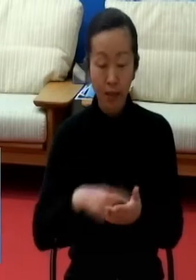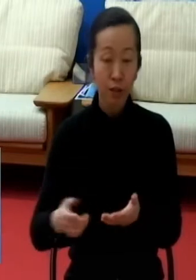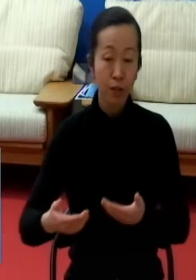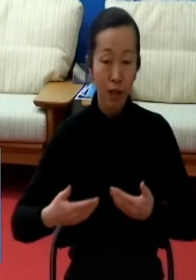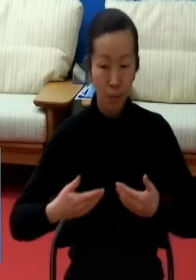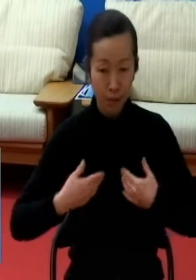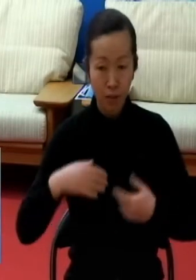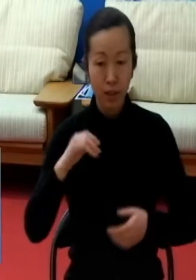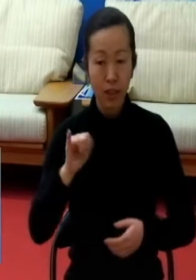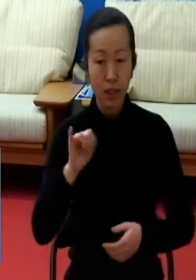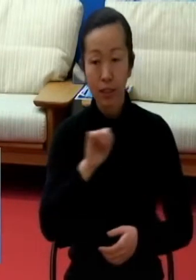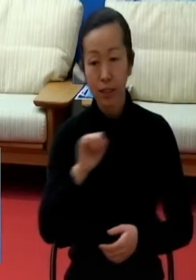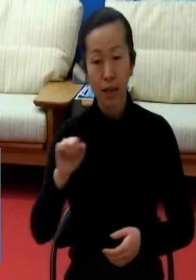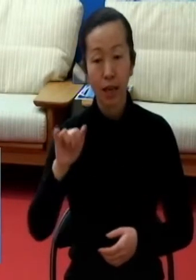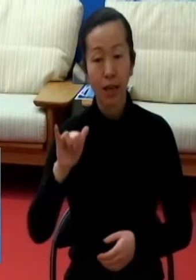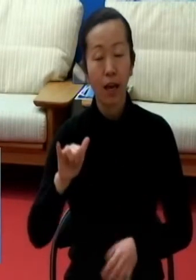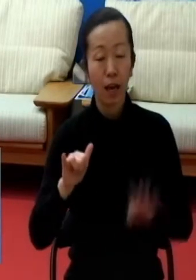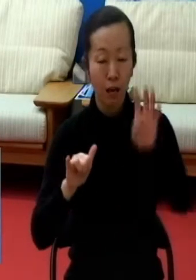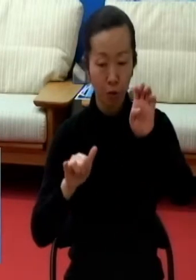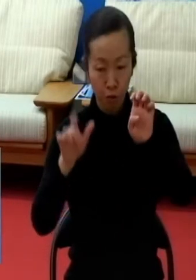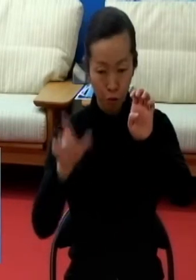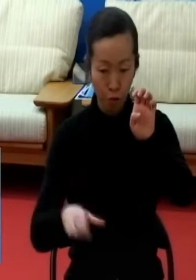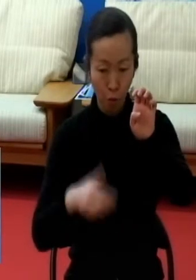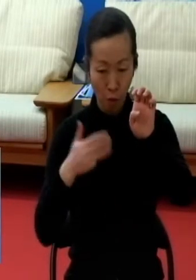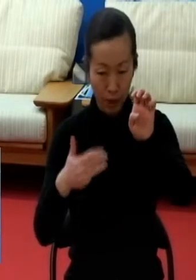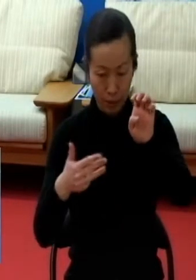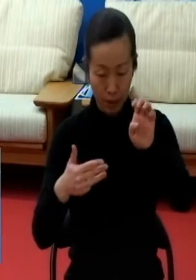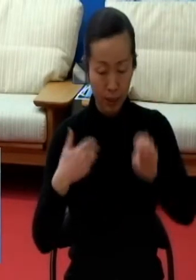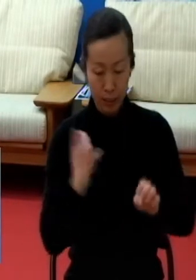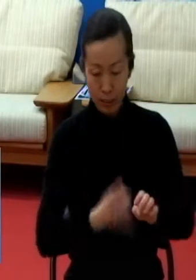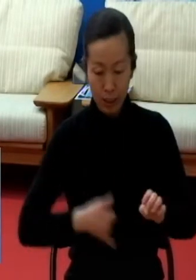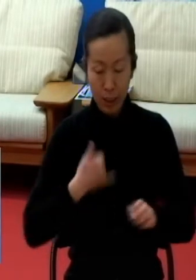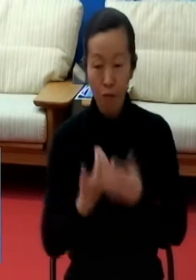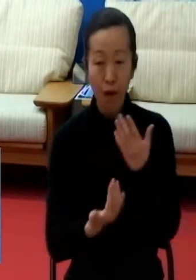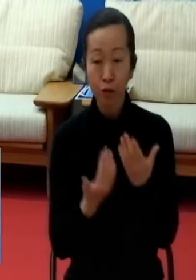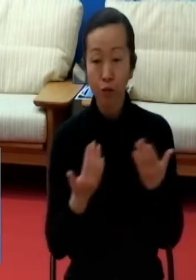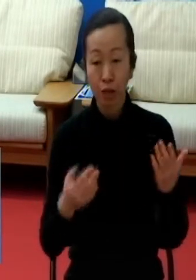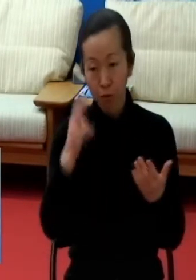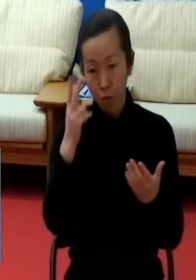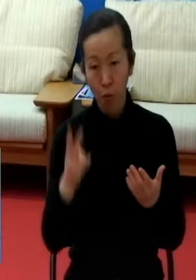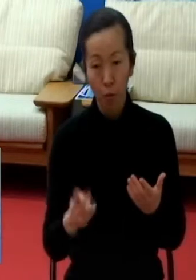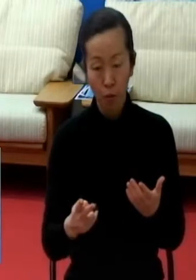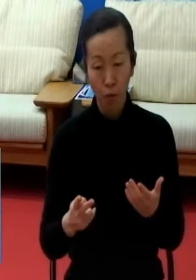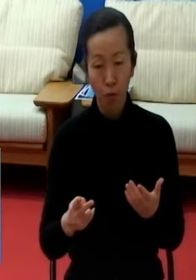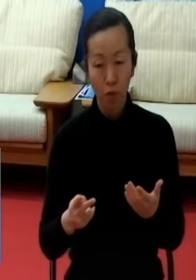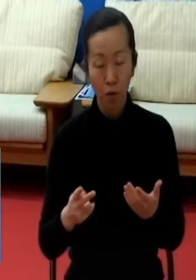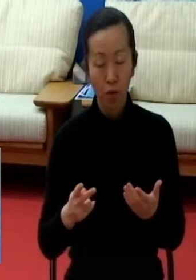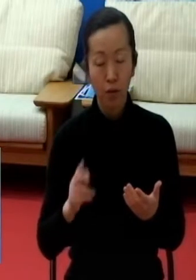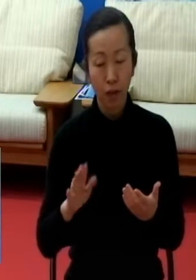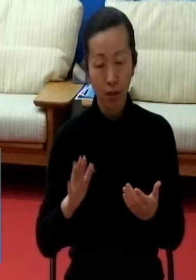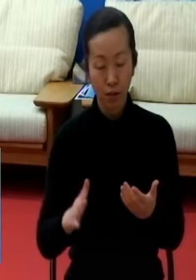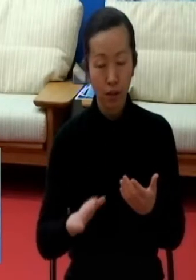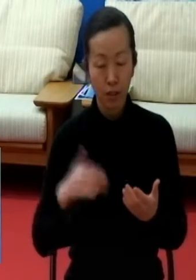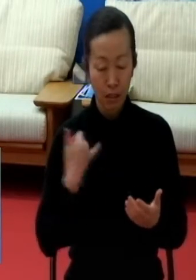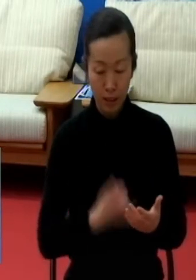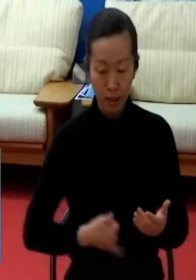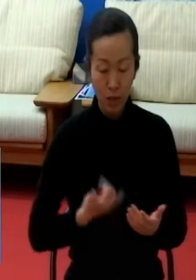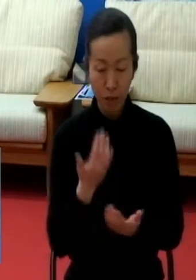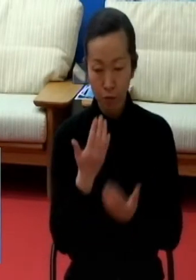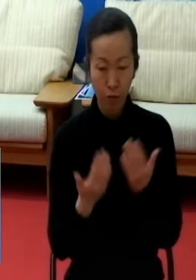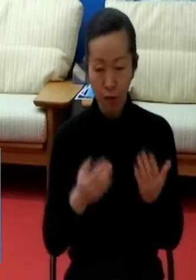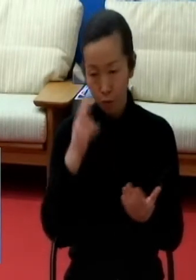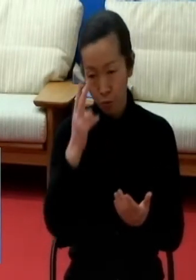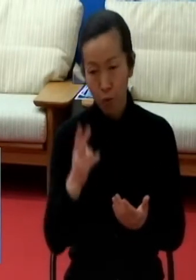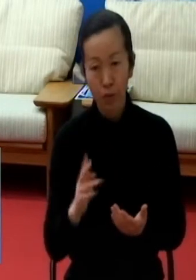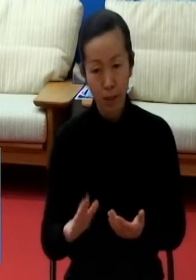章8節で 예, す。 인생은 풀과 같다. 人生は草のようだ。 꽃과 같다. 花のようだ。 예, 이 꽃은 풀은